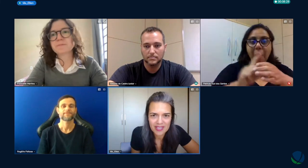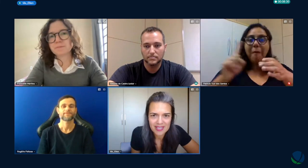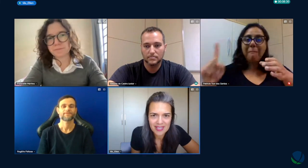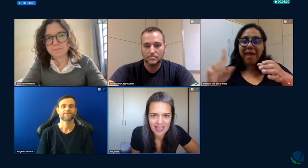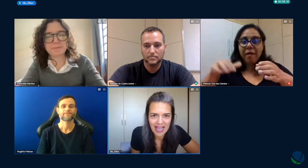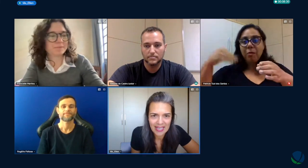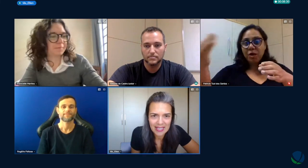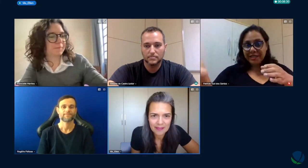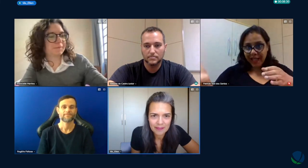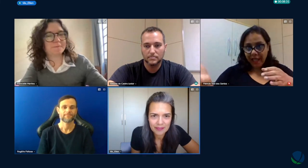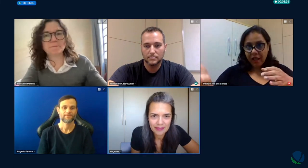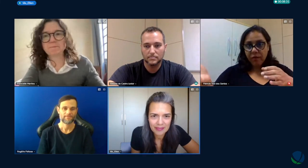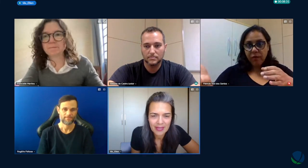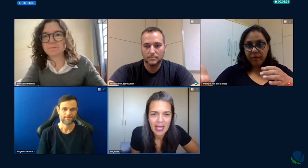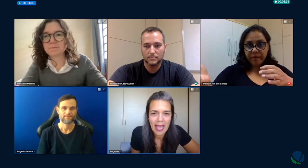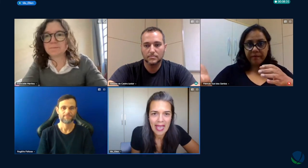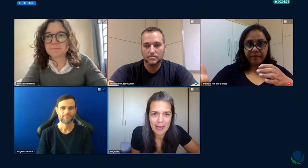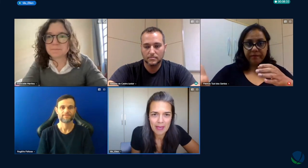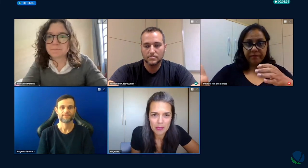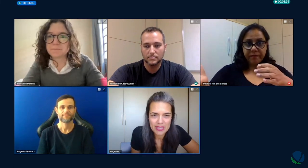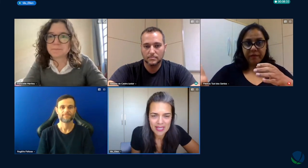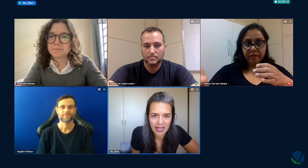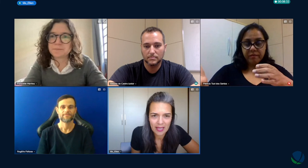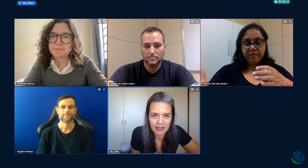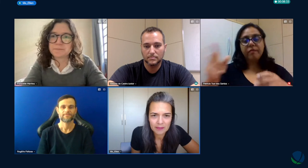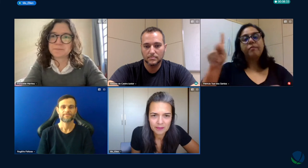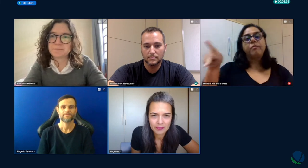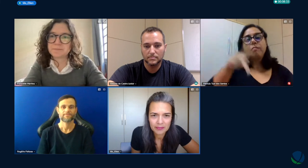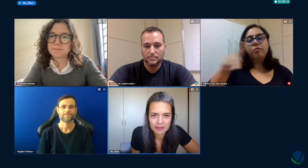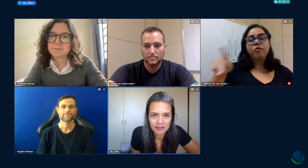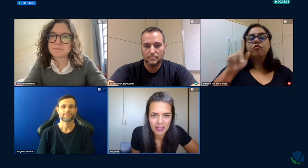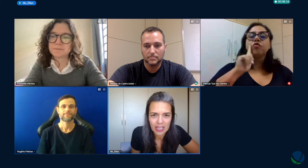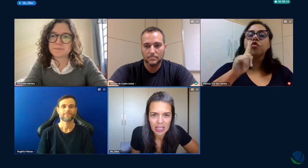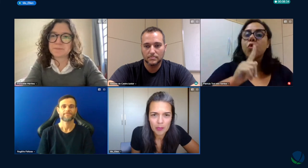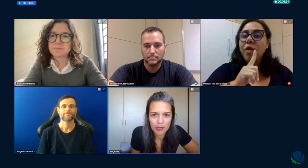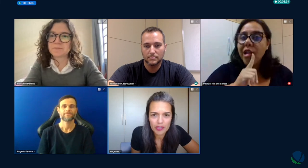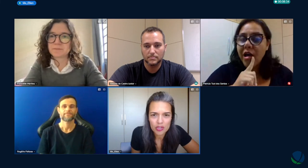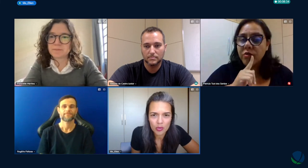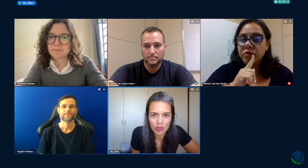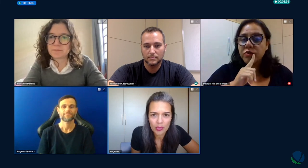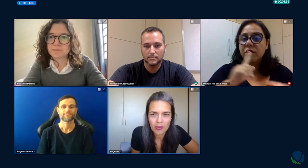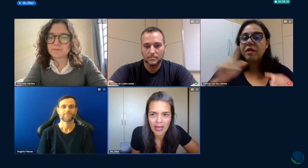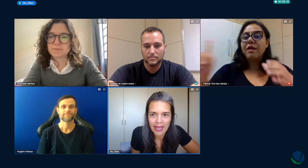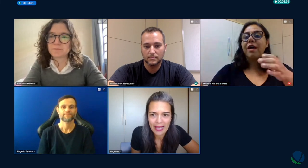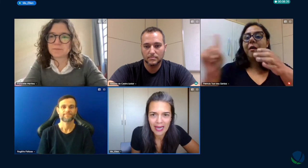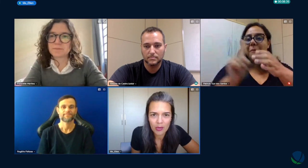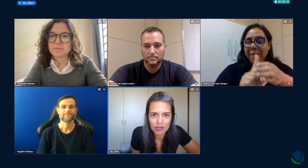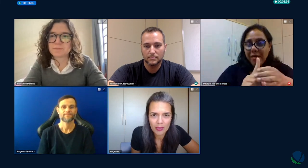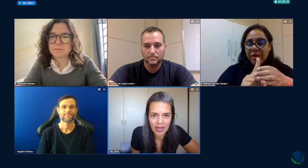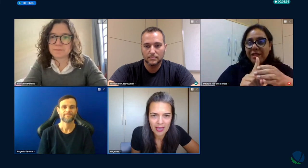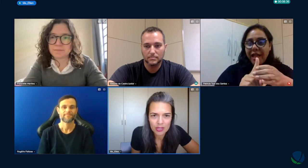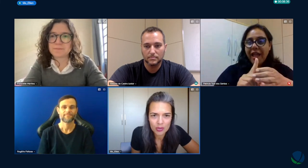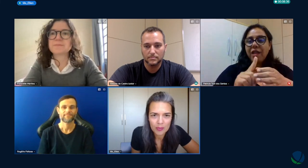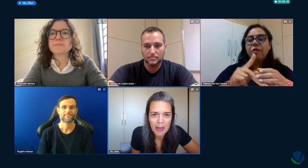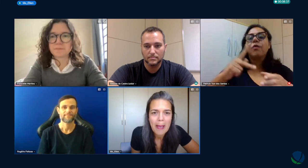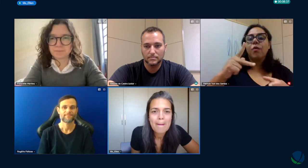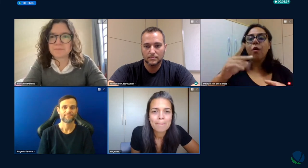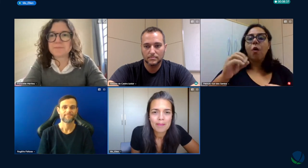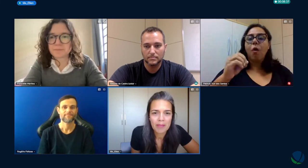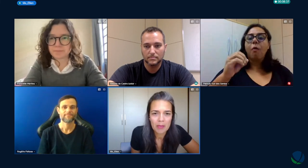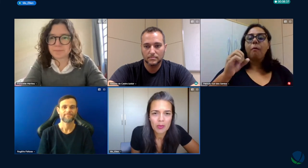professora Franciele, membro externa, e professor Gláucio